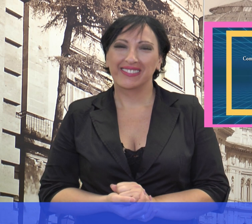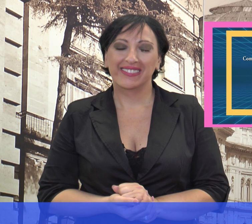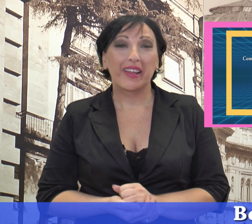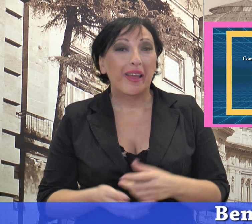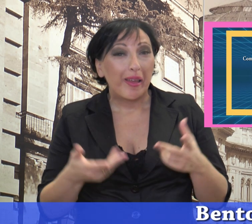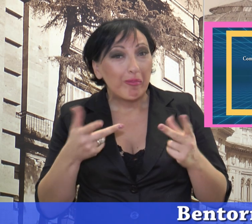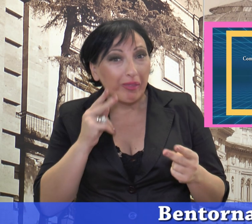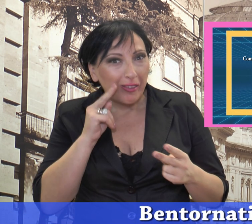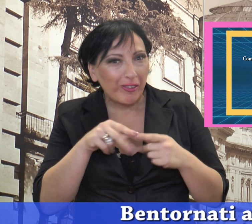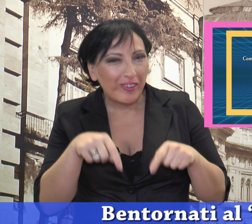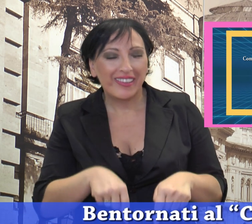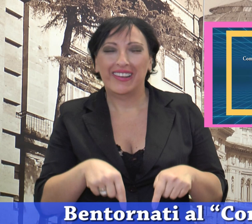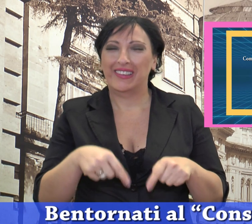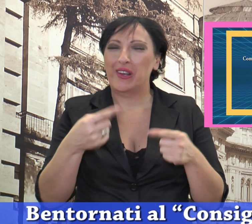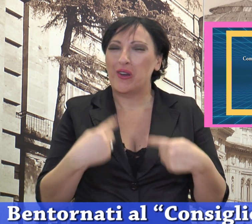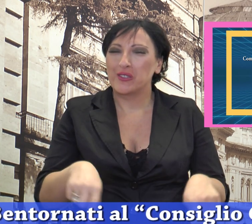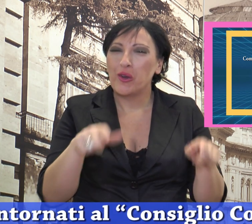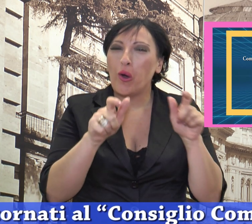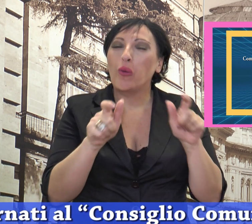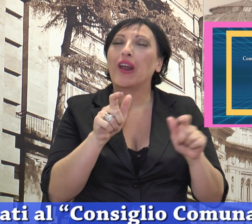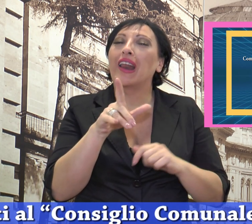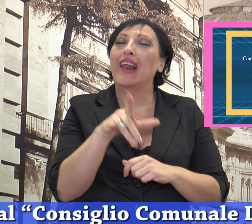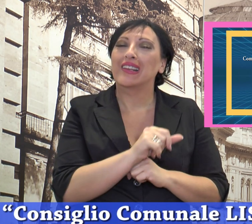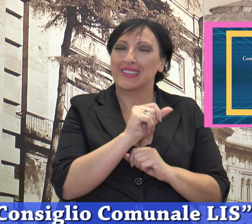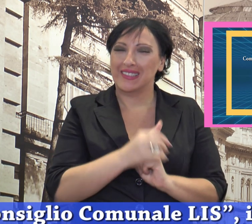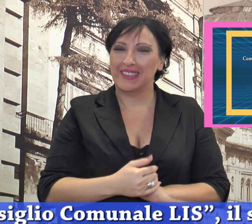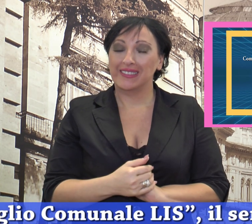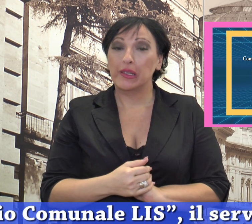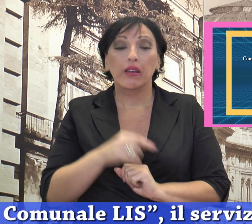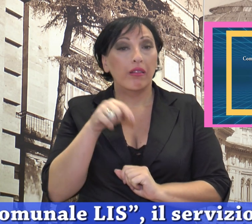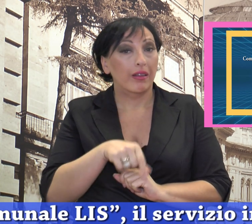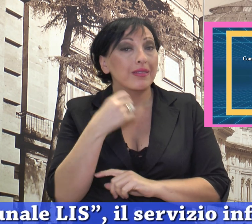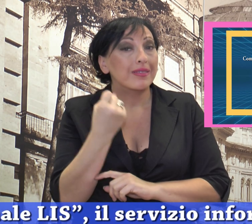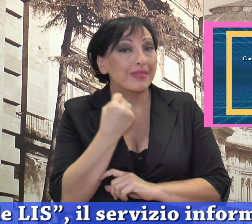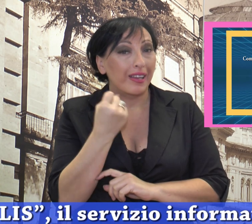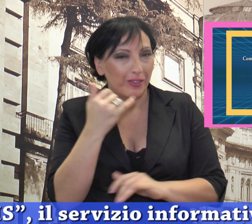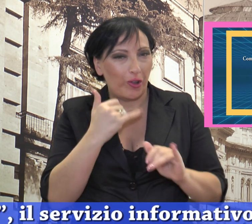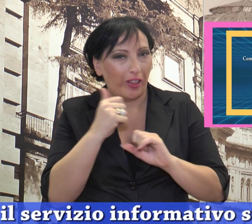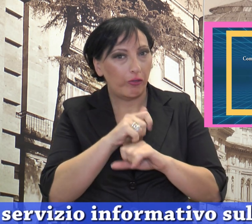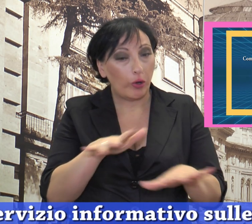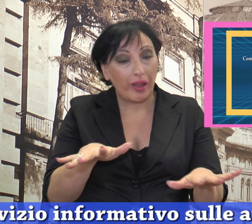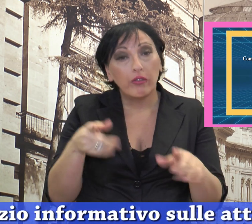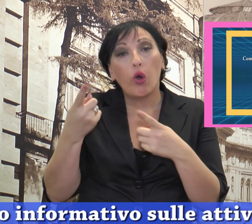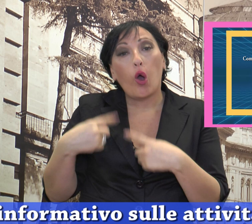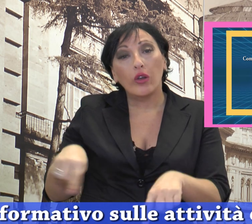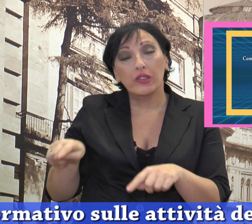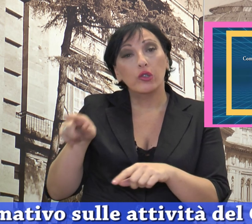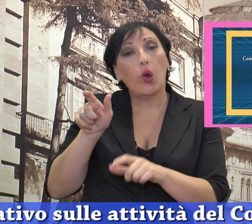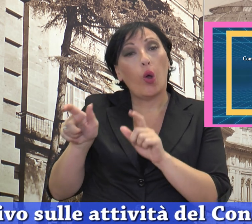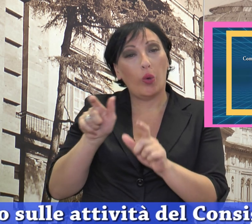Bentornati al Consiglio Comunale LIS, il servizio informativo sulle attività del Consiglio